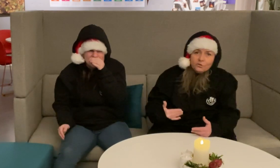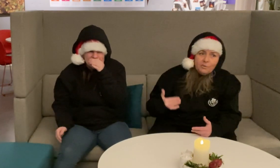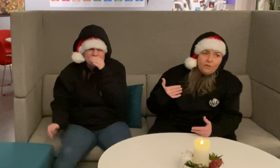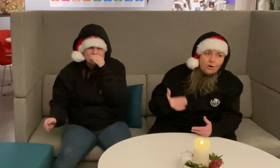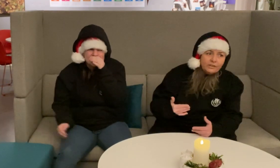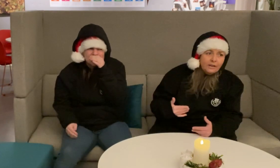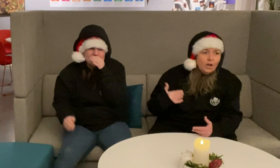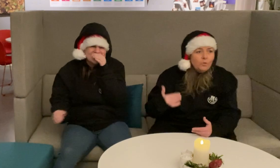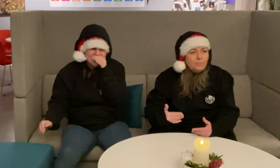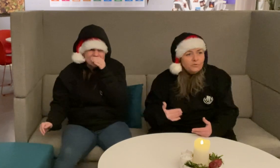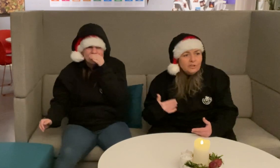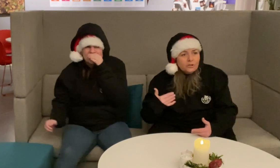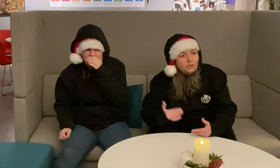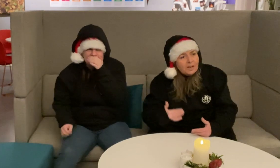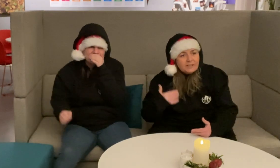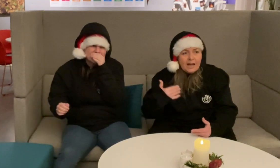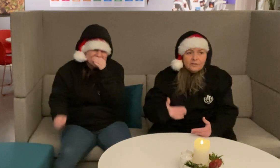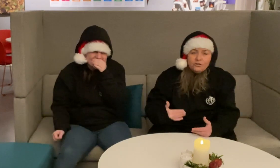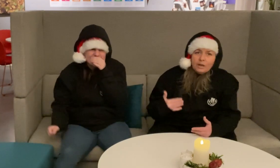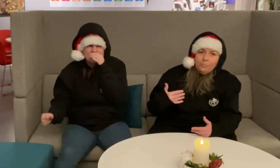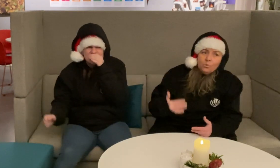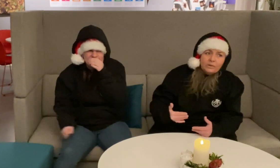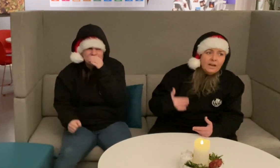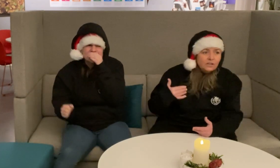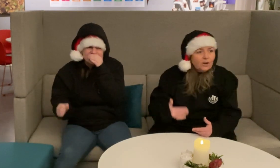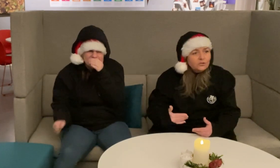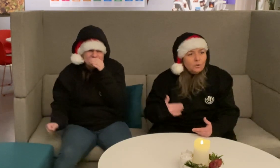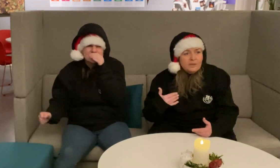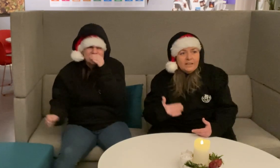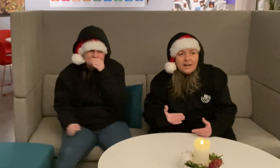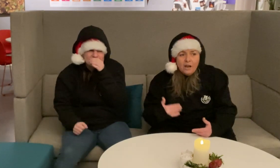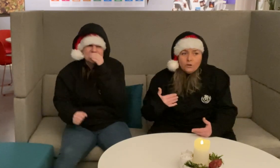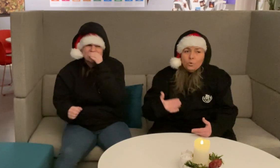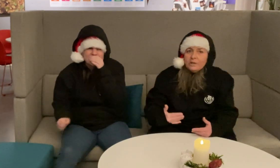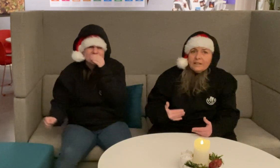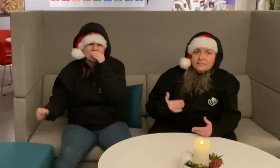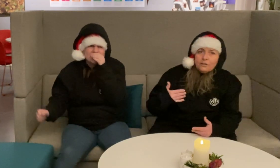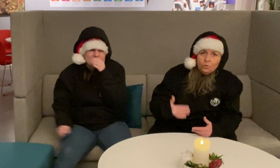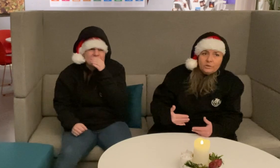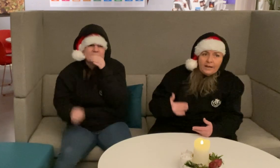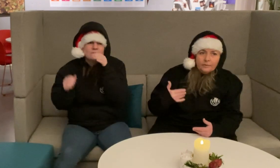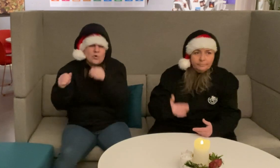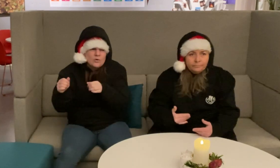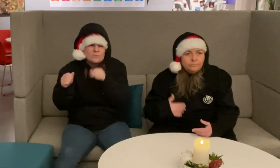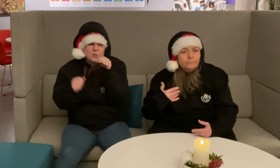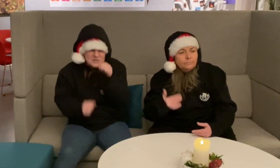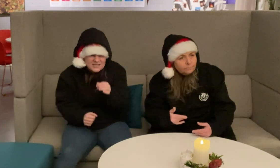är vaken. Uppe på sitt rum läser han den tjocka boken. Snart så blir han nog en ganska kloken.